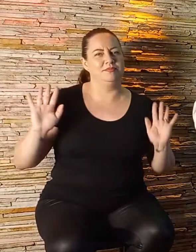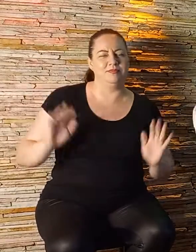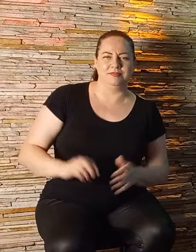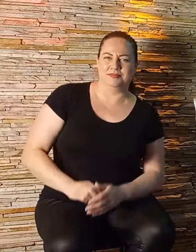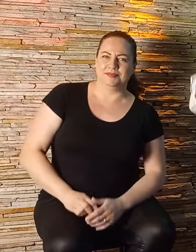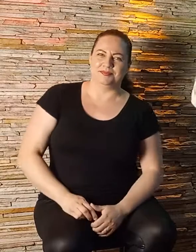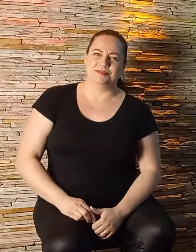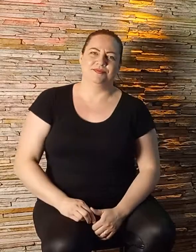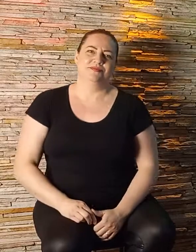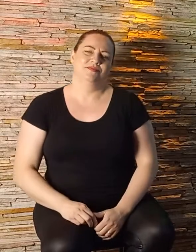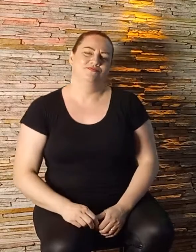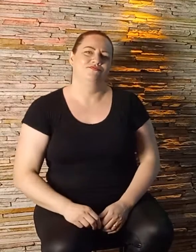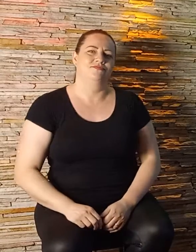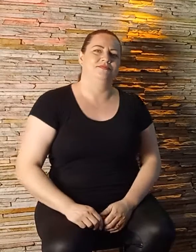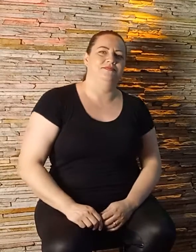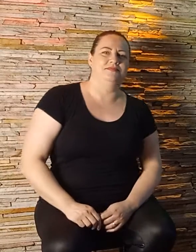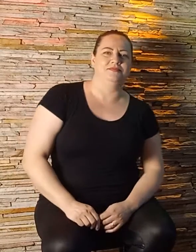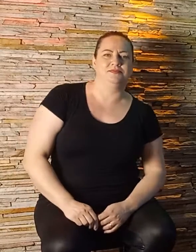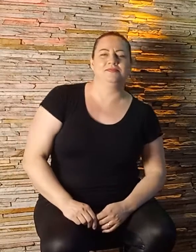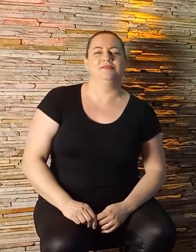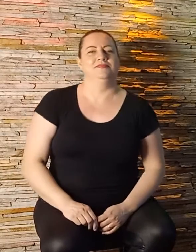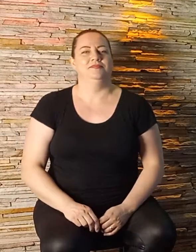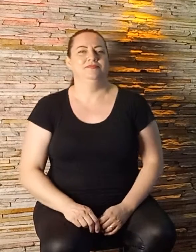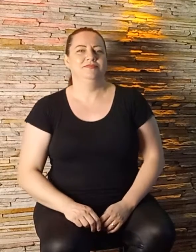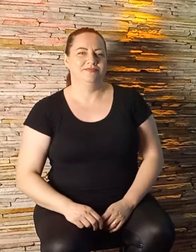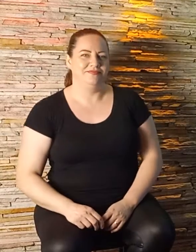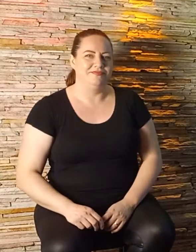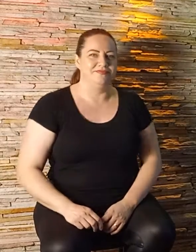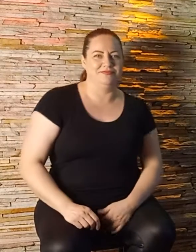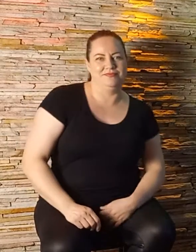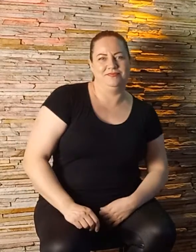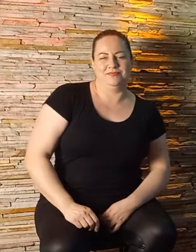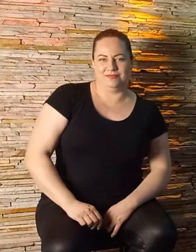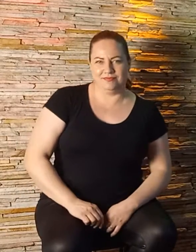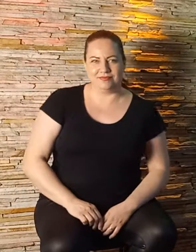mão o Japão